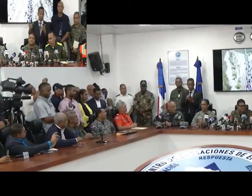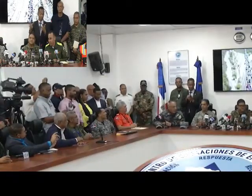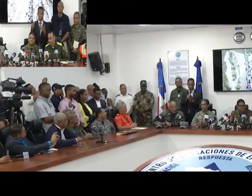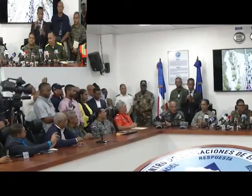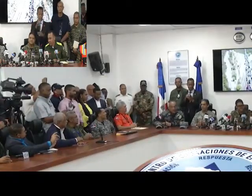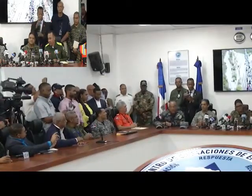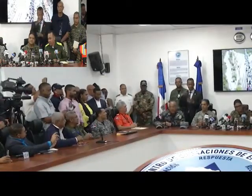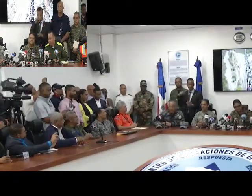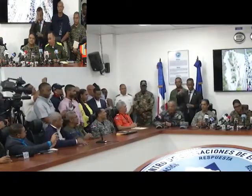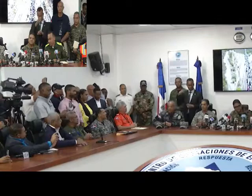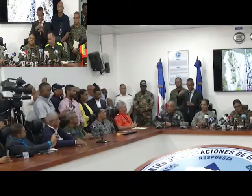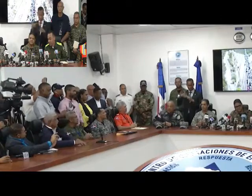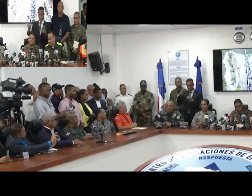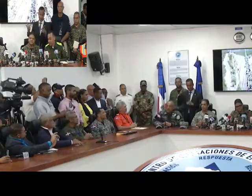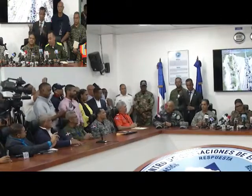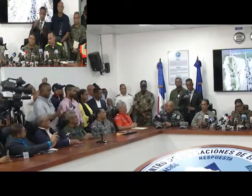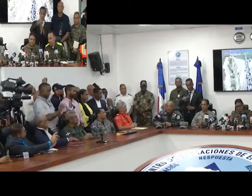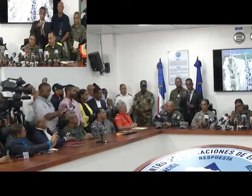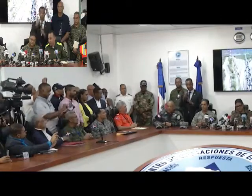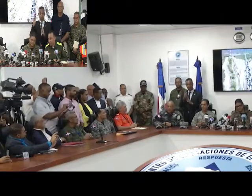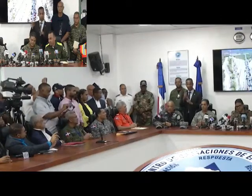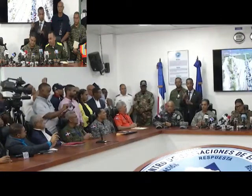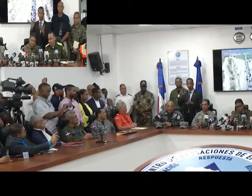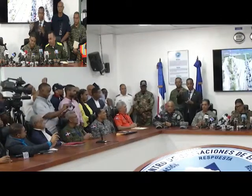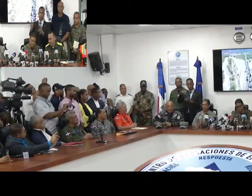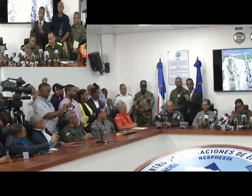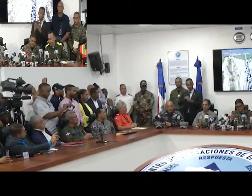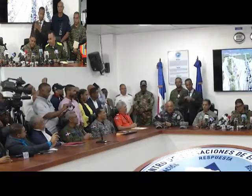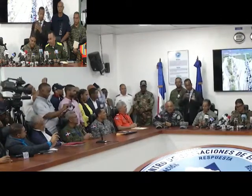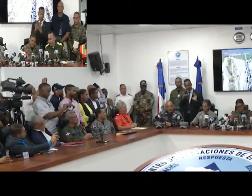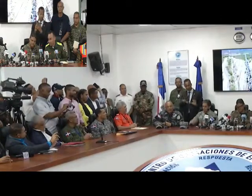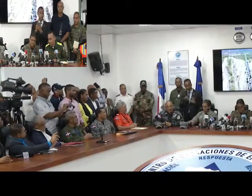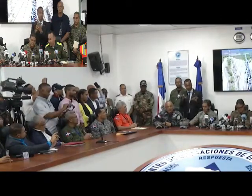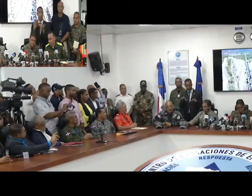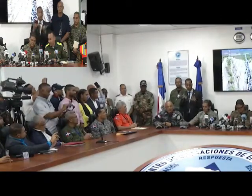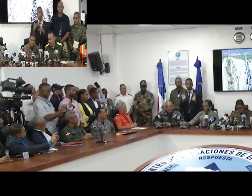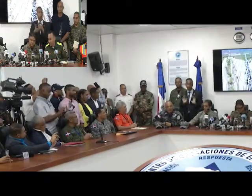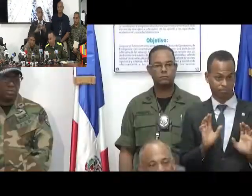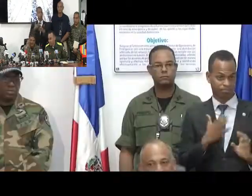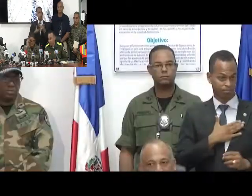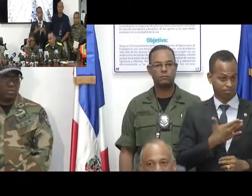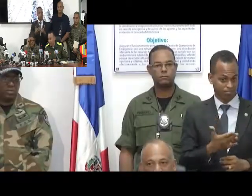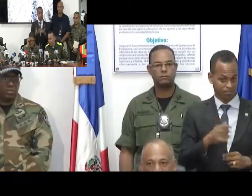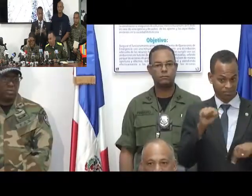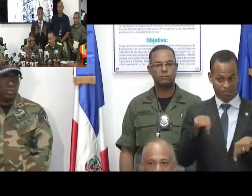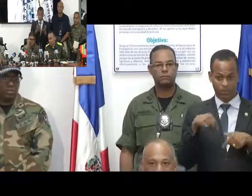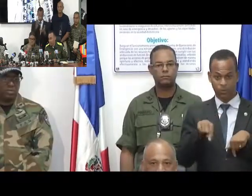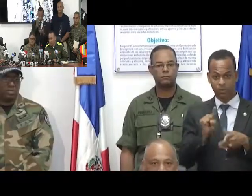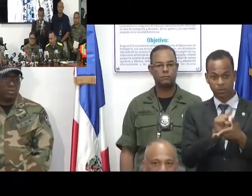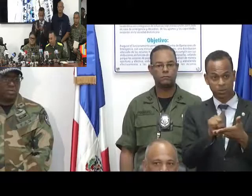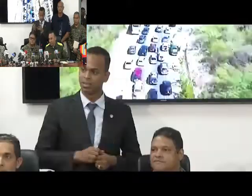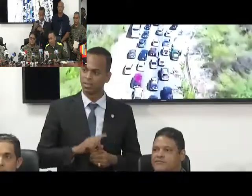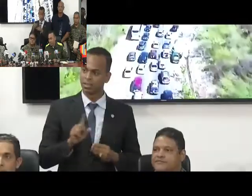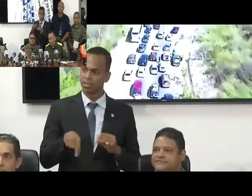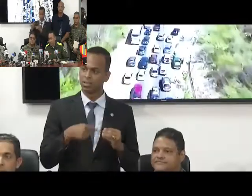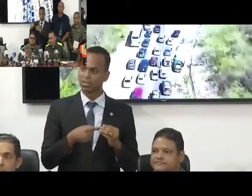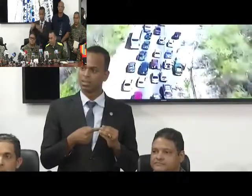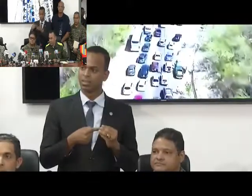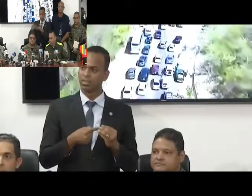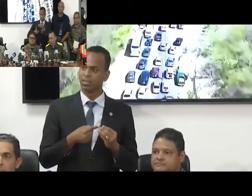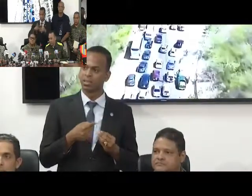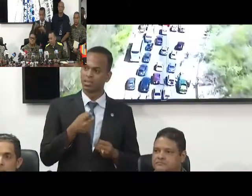hijo, esa persona ya está detenida, está siendo procesado. Ahora mismo hablé con la encargada de procedimiento